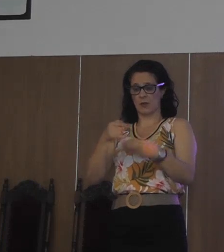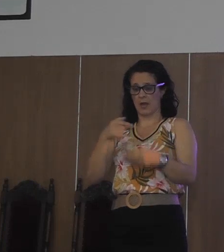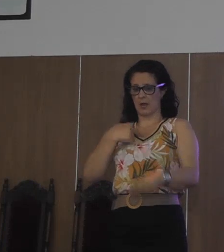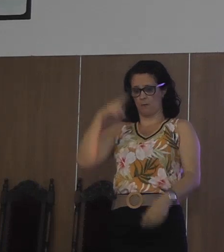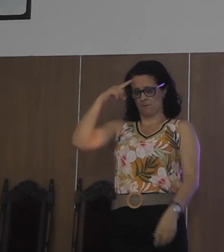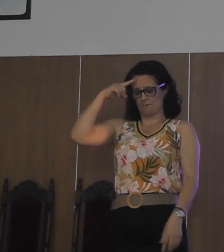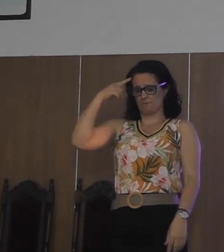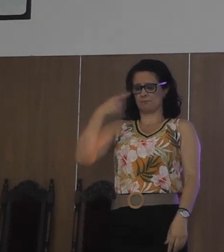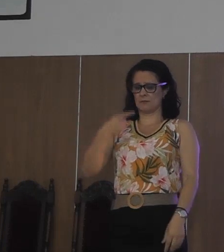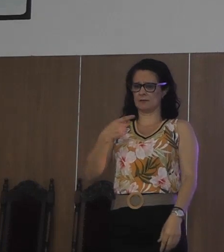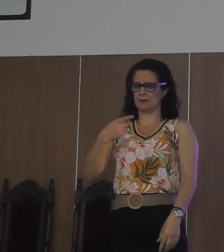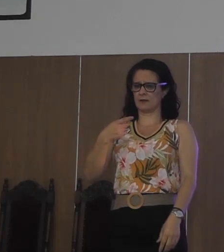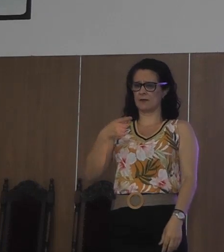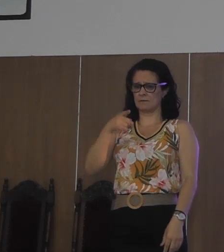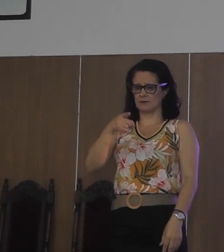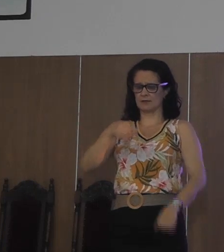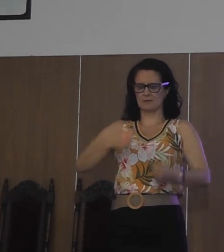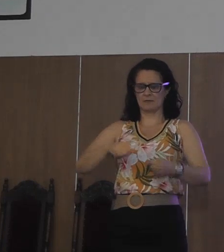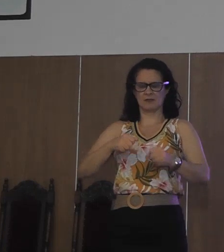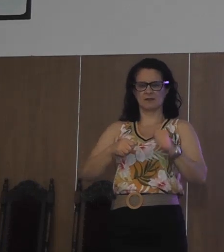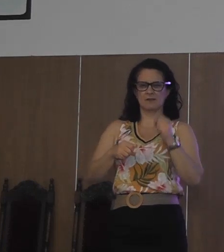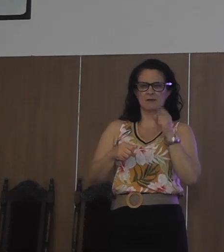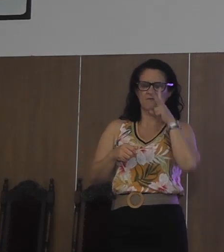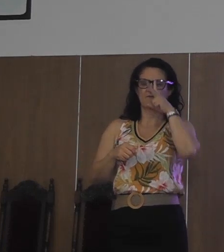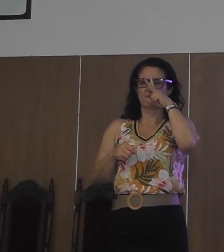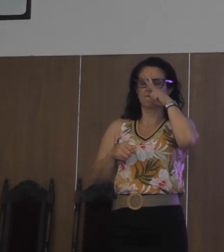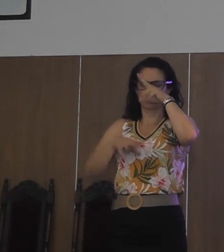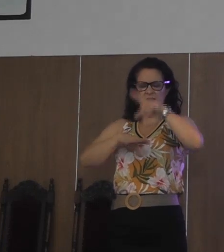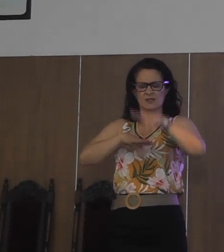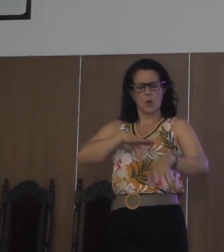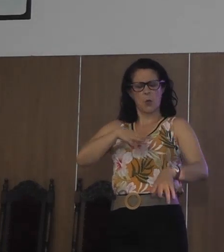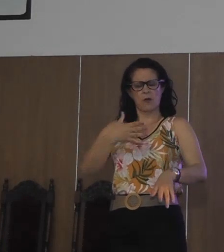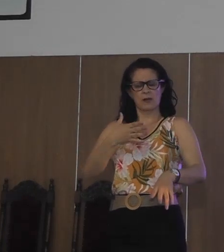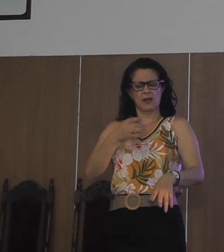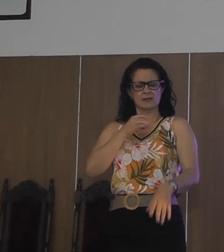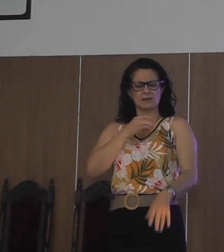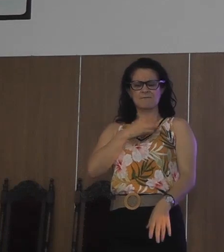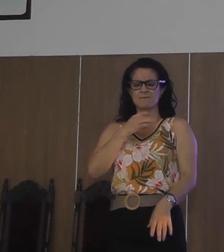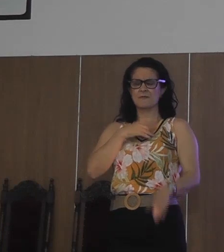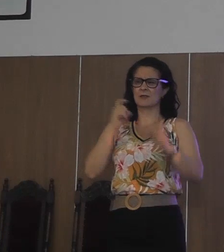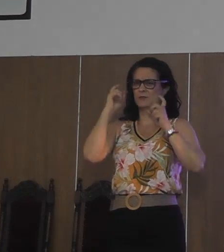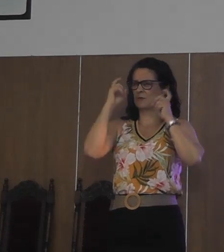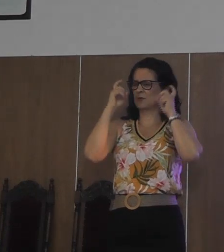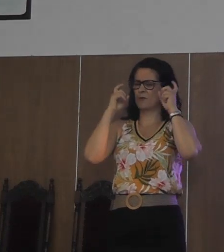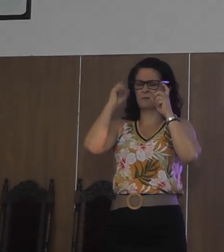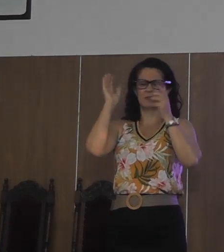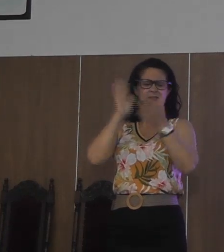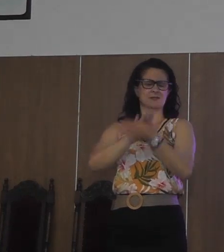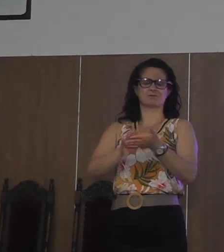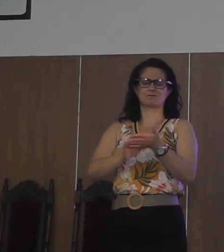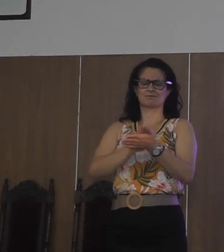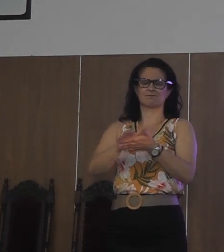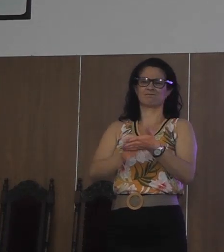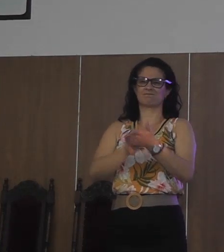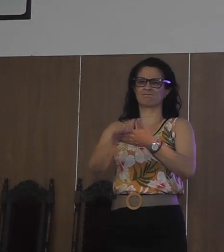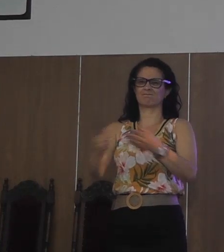Josué. Seja forte, seja corajoso, não te espantes, não tema. Não é para ter medo,